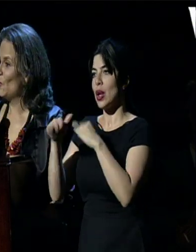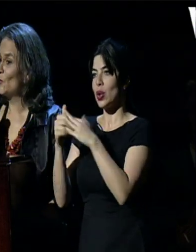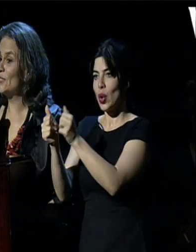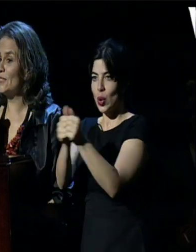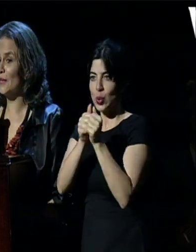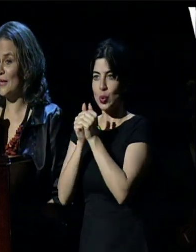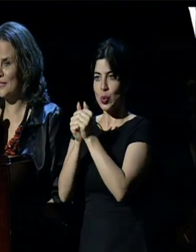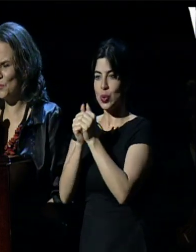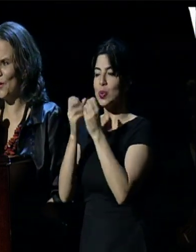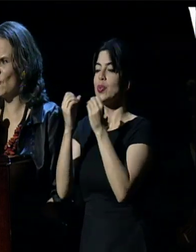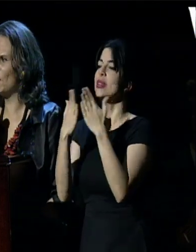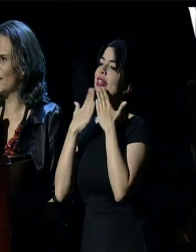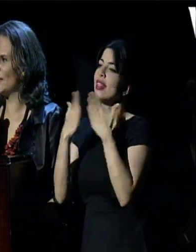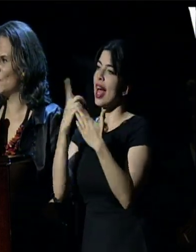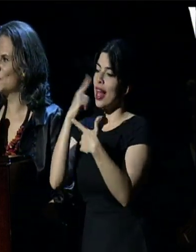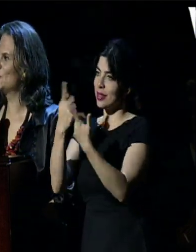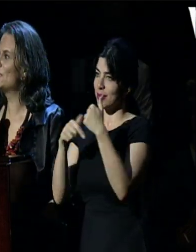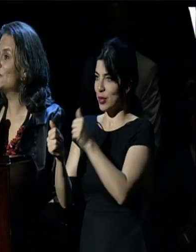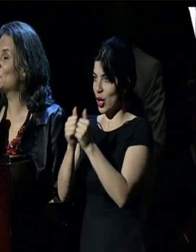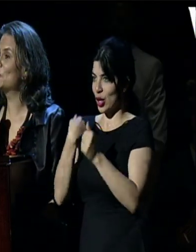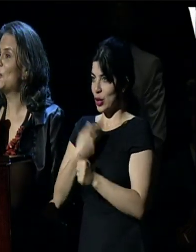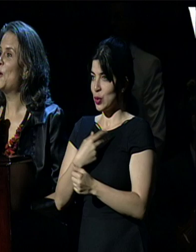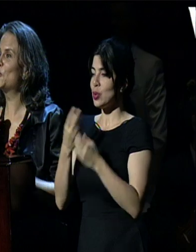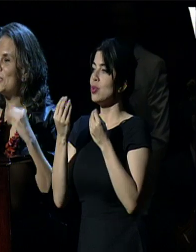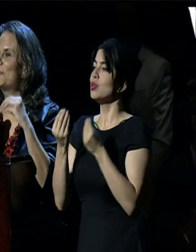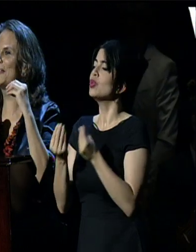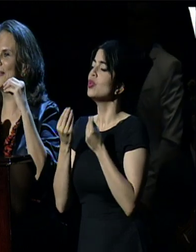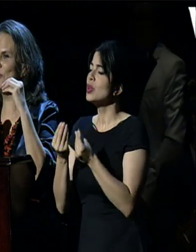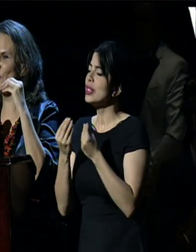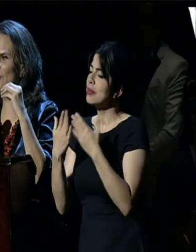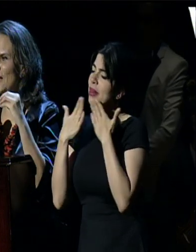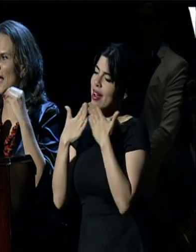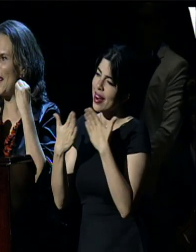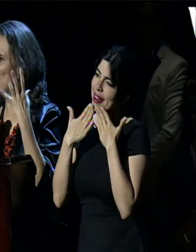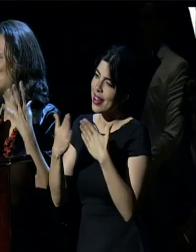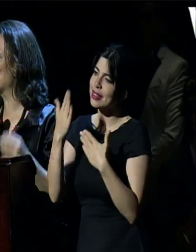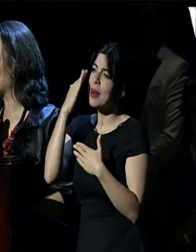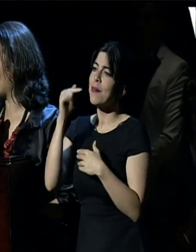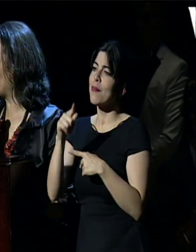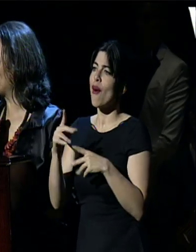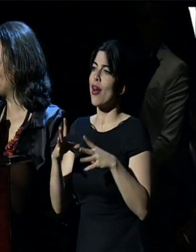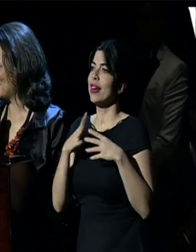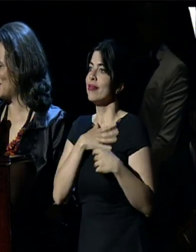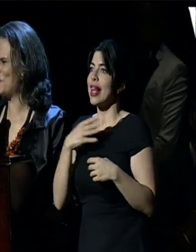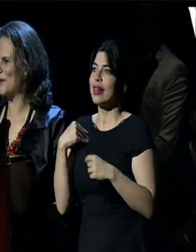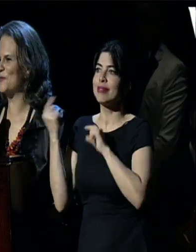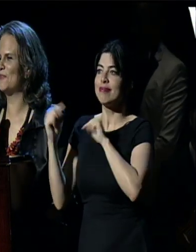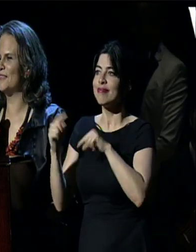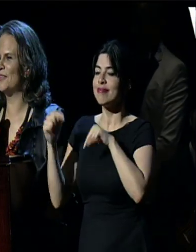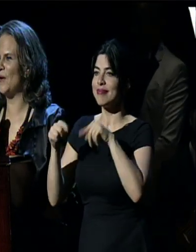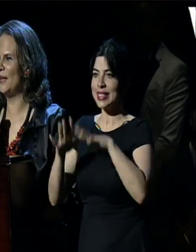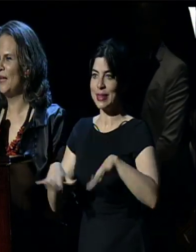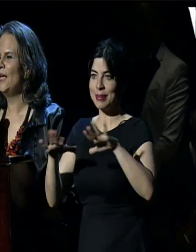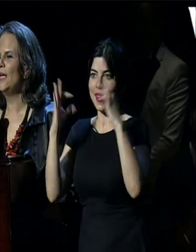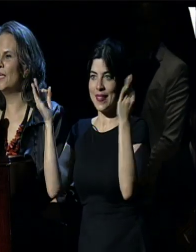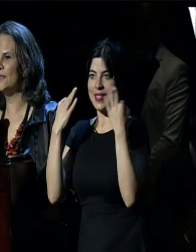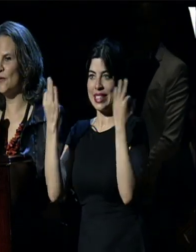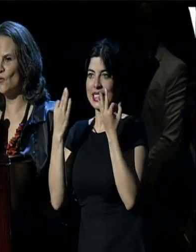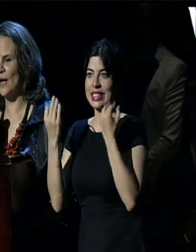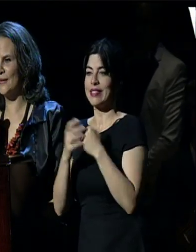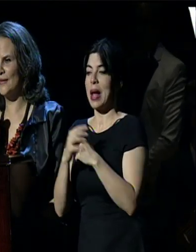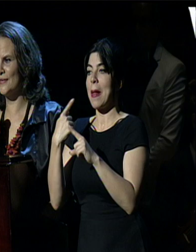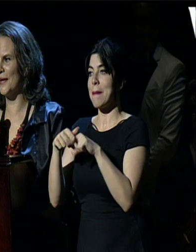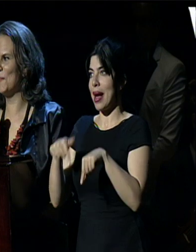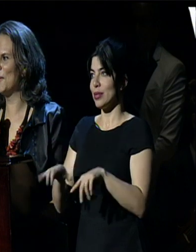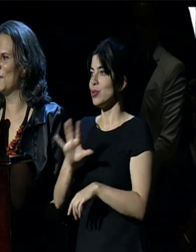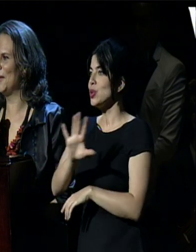juntos. Muchísimas gracias por acompañarnos, muchísimas gracias por ser adeptos permanentes de este espacio de festival y de esta